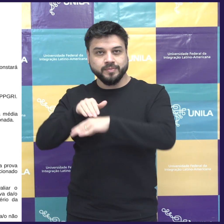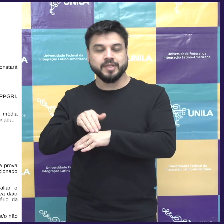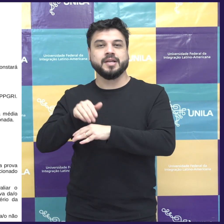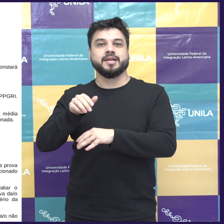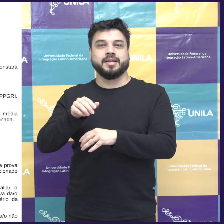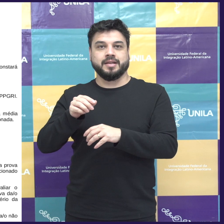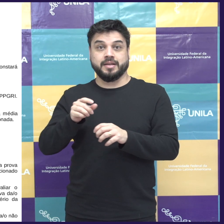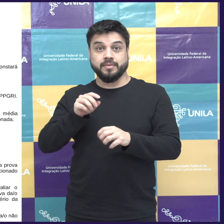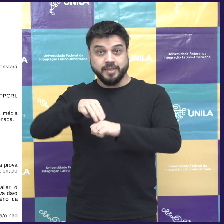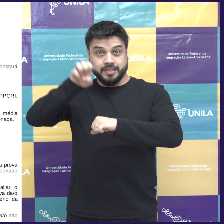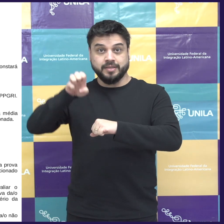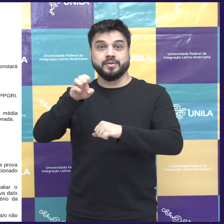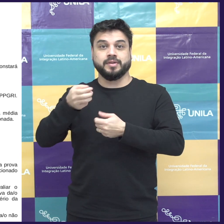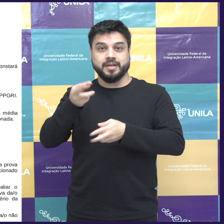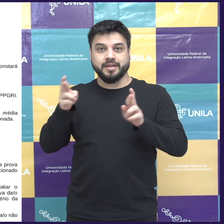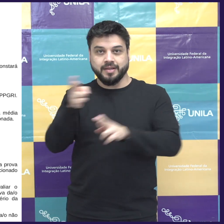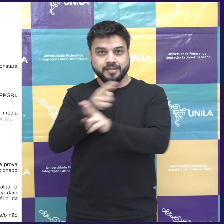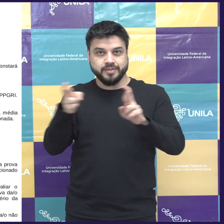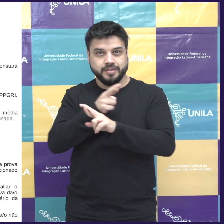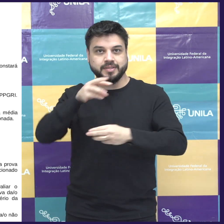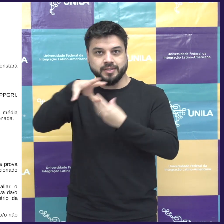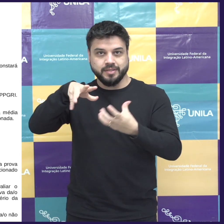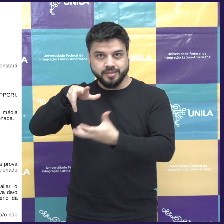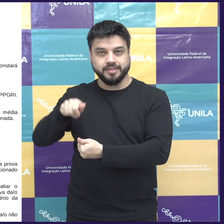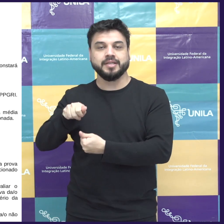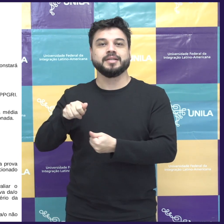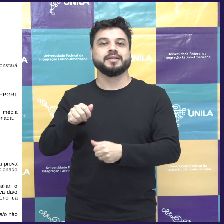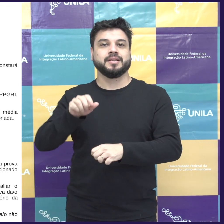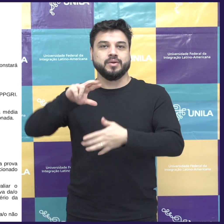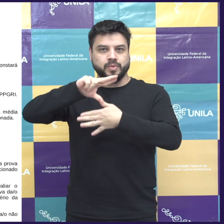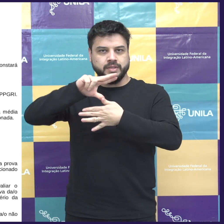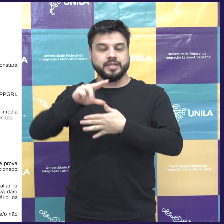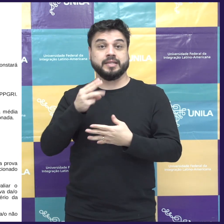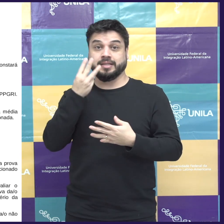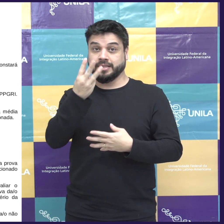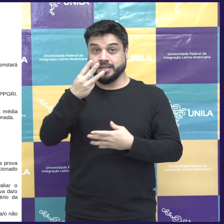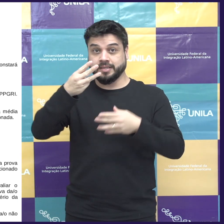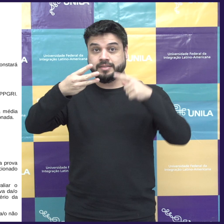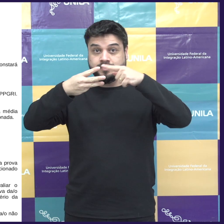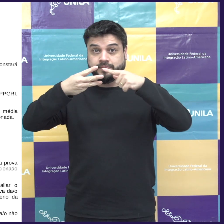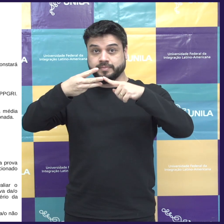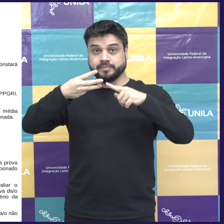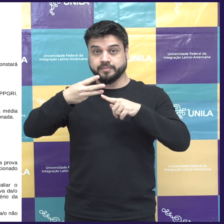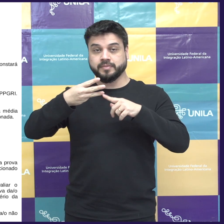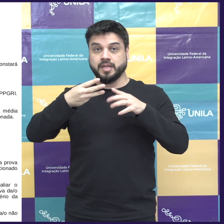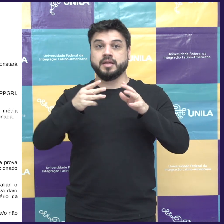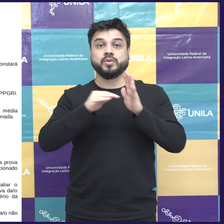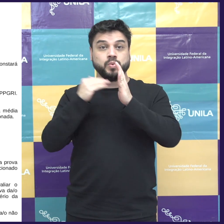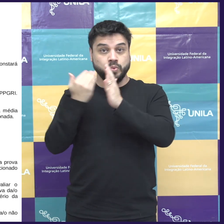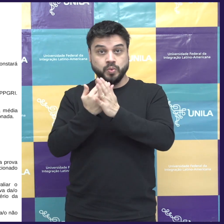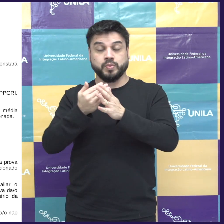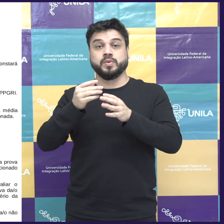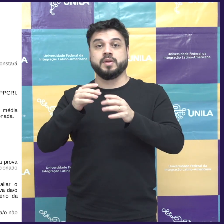da UNILA constará de 3 fases, sendo todas as fases eliminatórias e